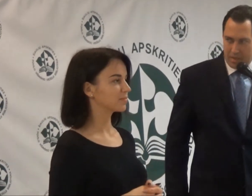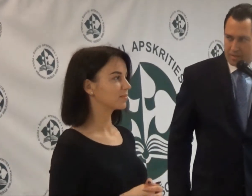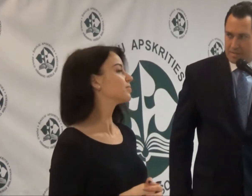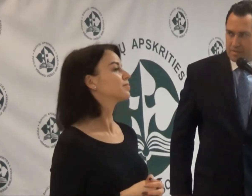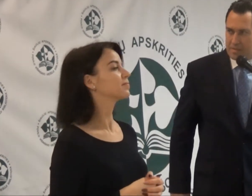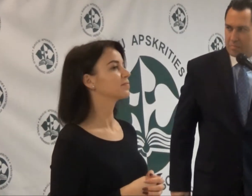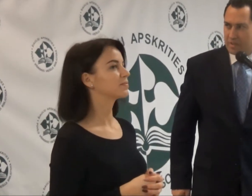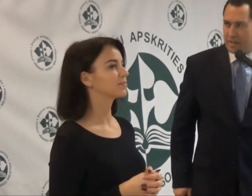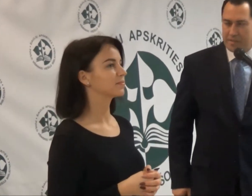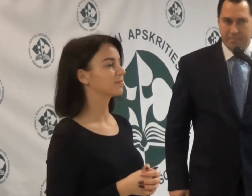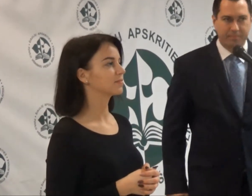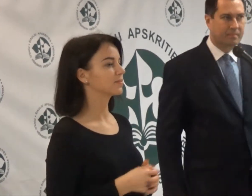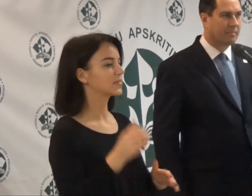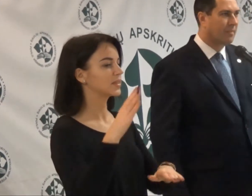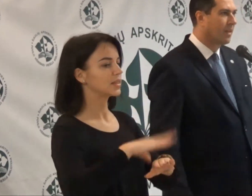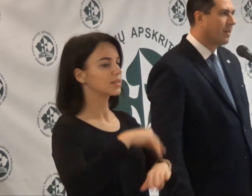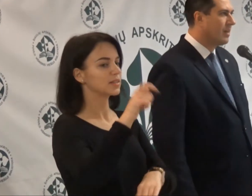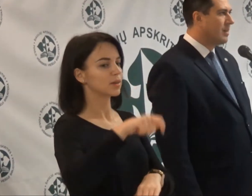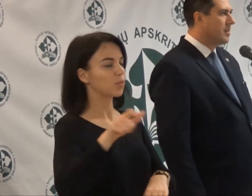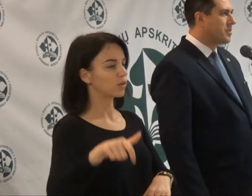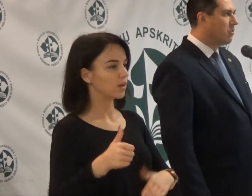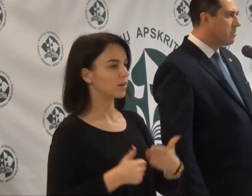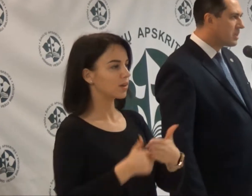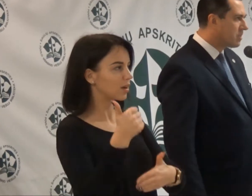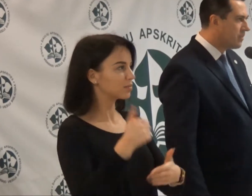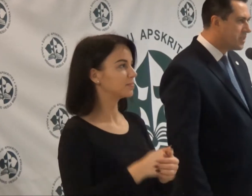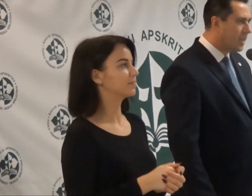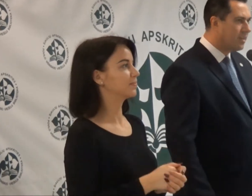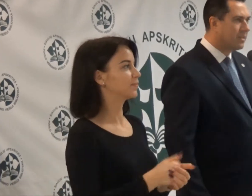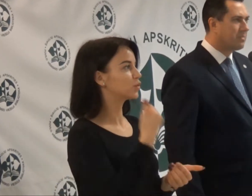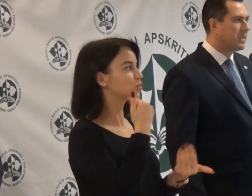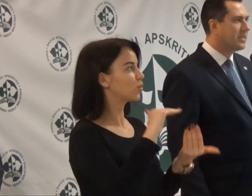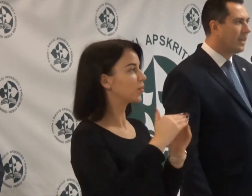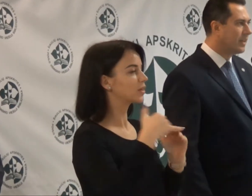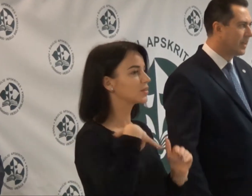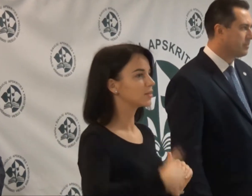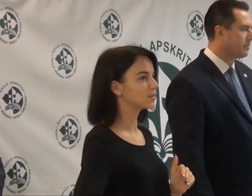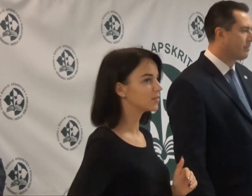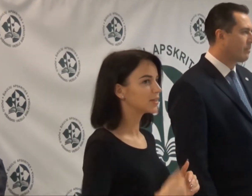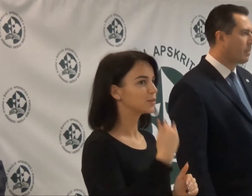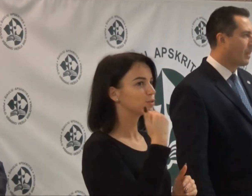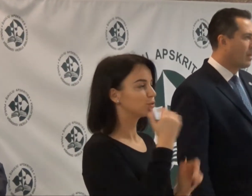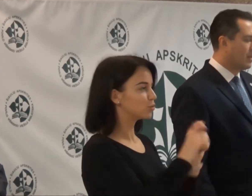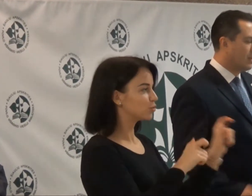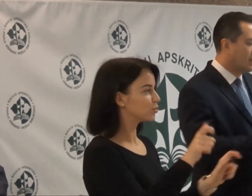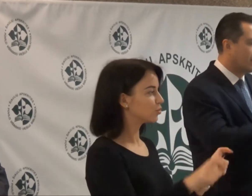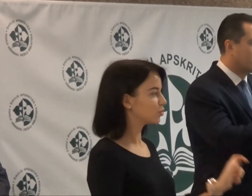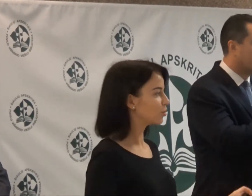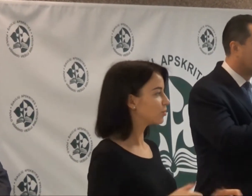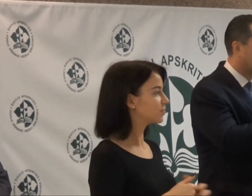Didžiai gerbiami Seimo nariai, Šiaulių miesto svečiai, miestelėnai.